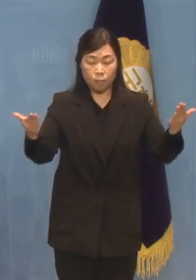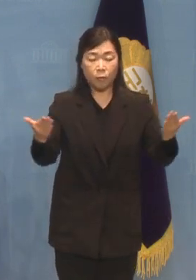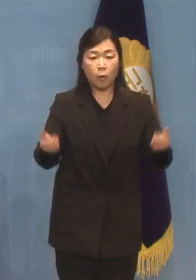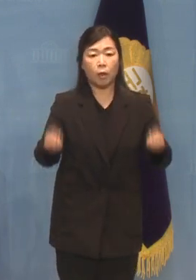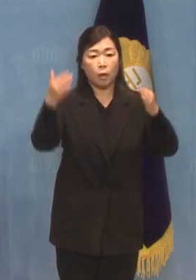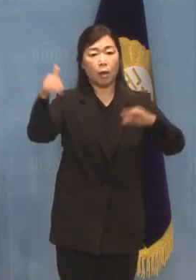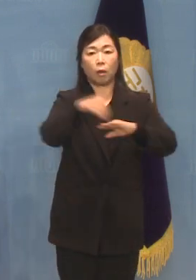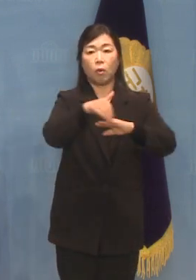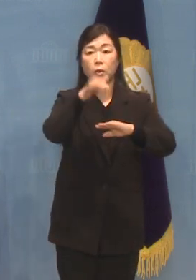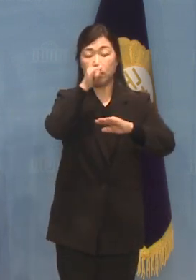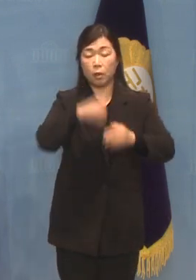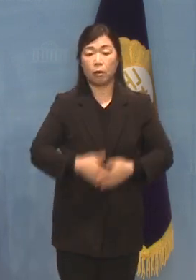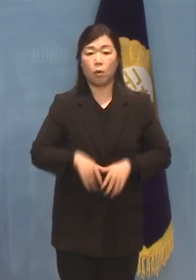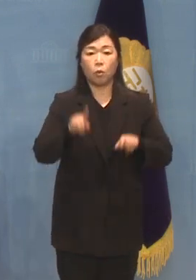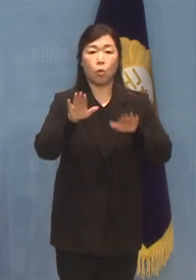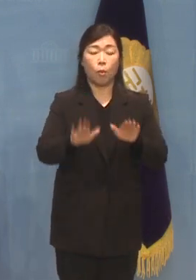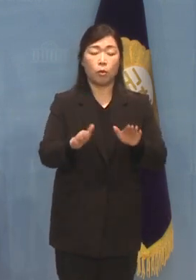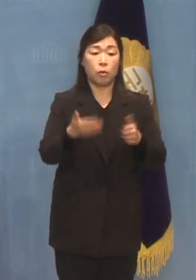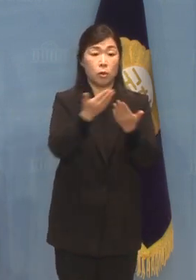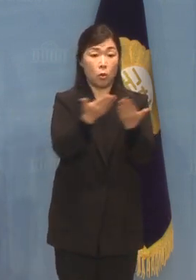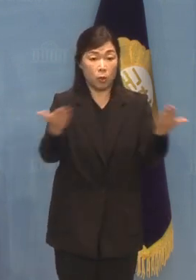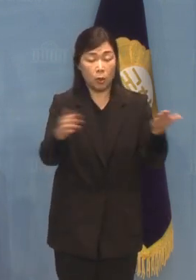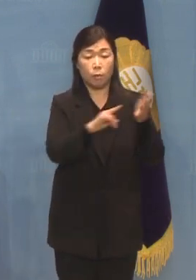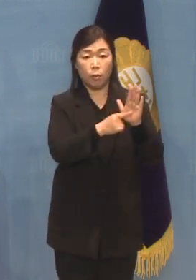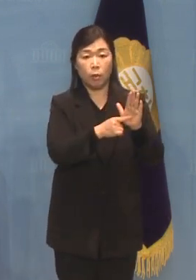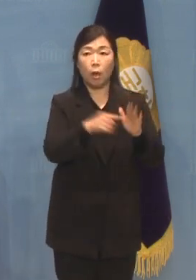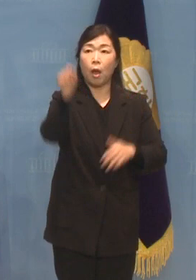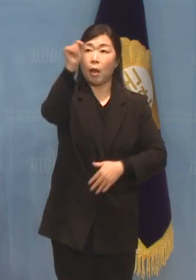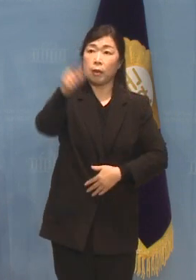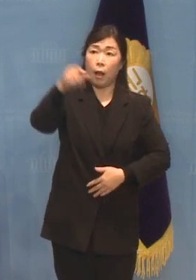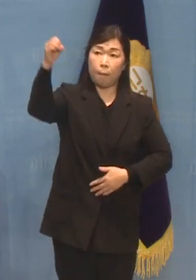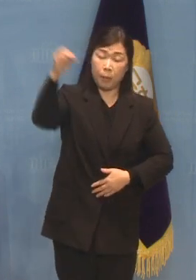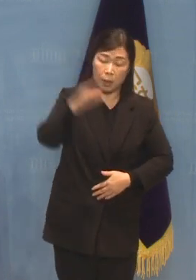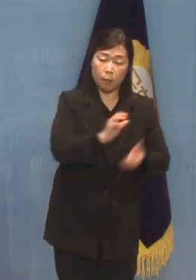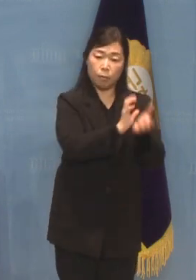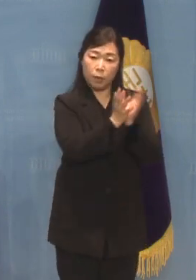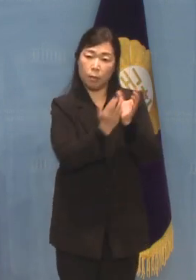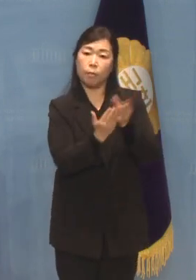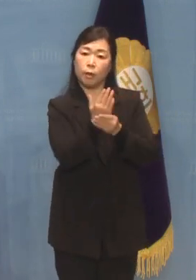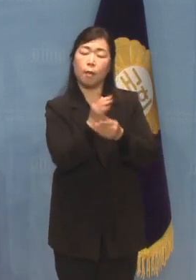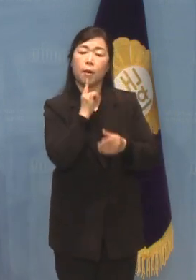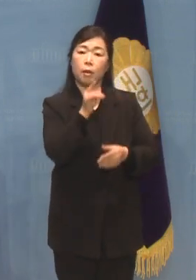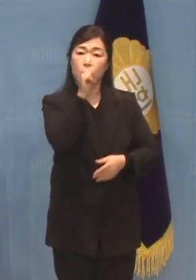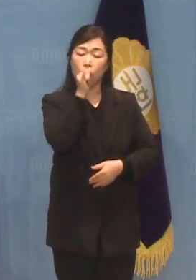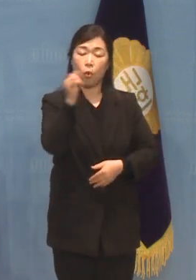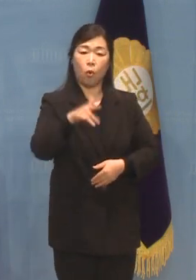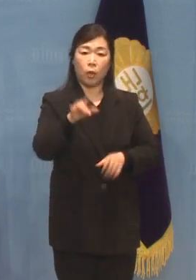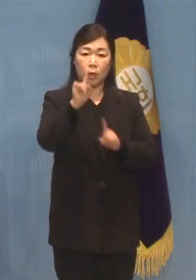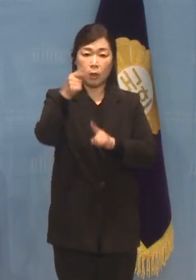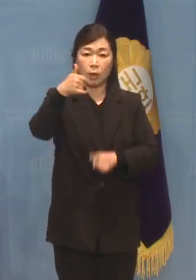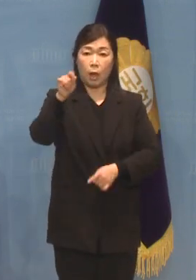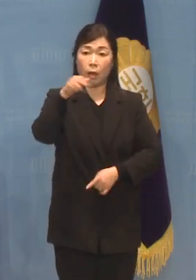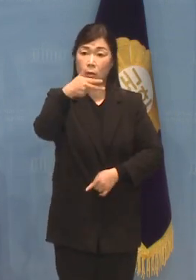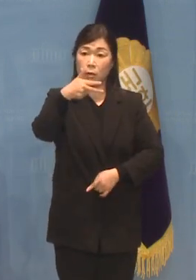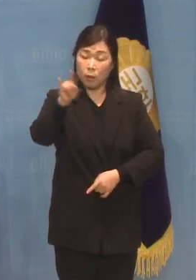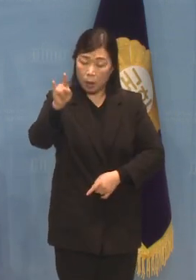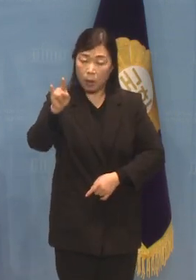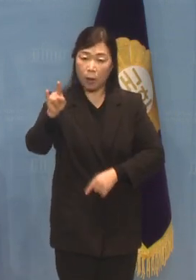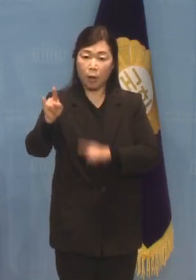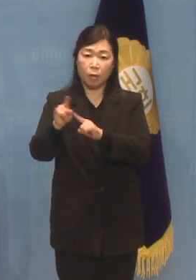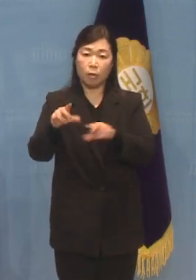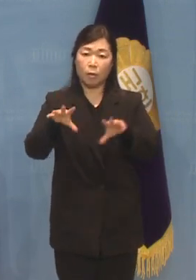예정입니다. 이번 전시명은 달빛이 피다이며 이강재 국회 사무총장이 추천한